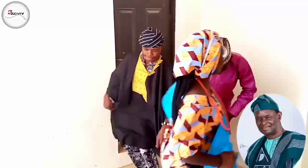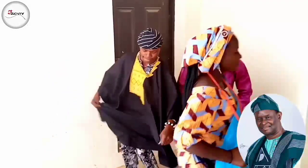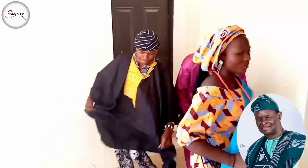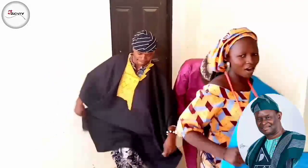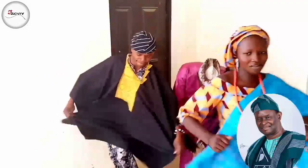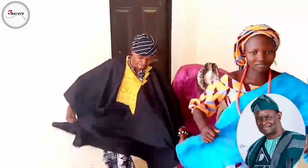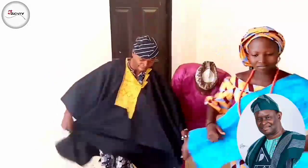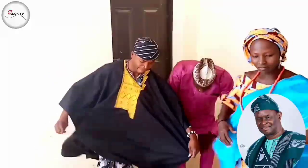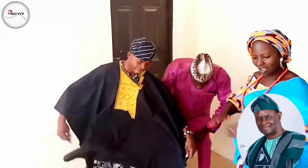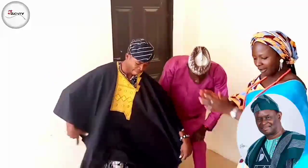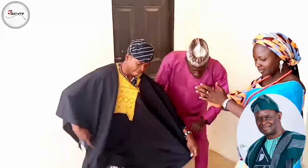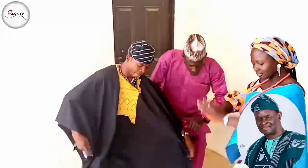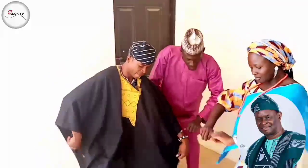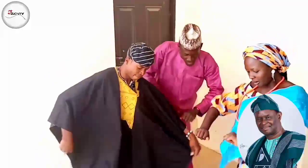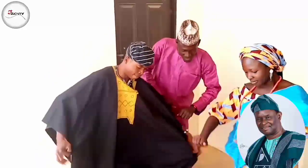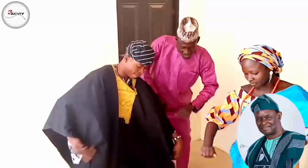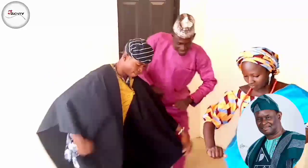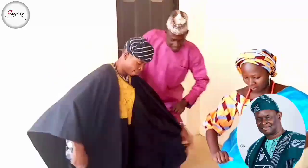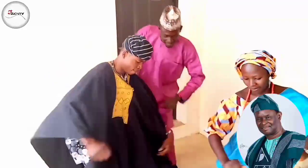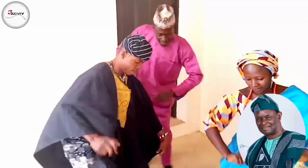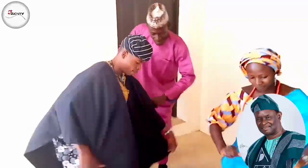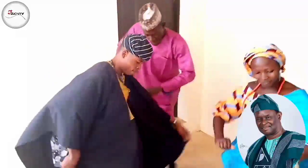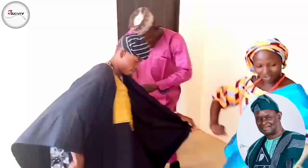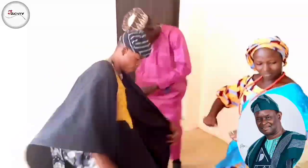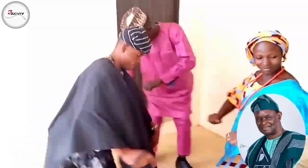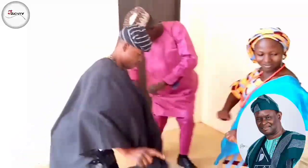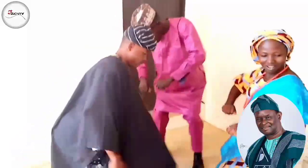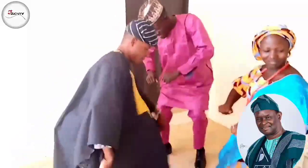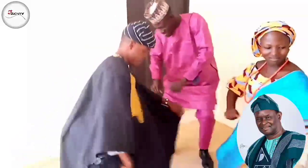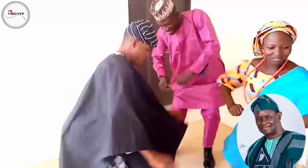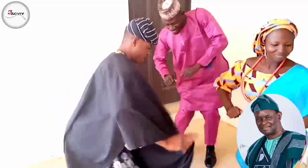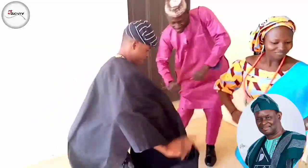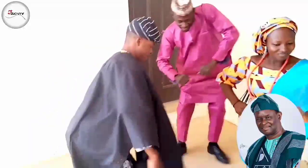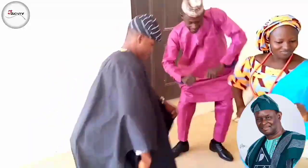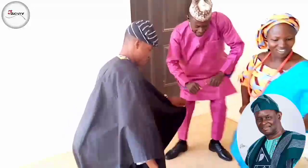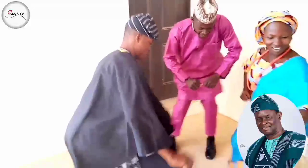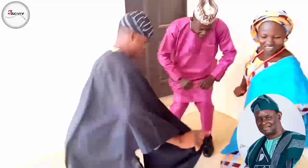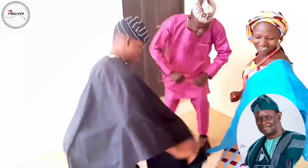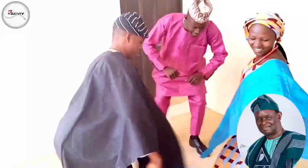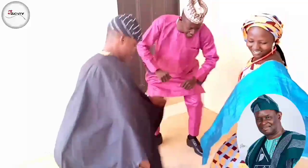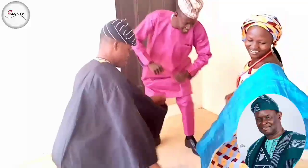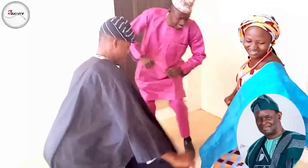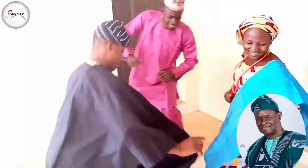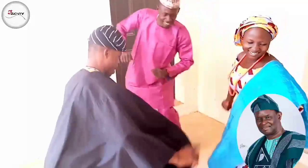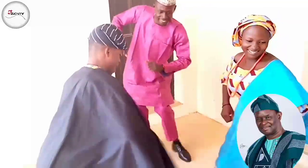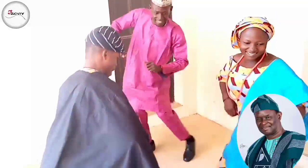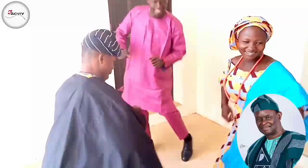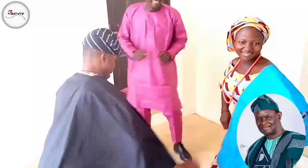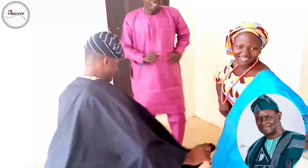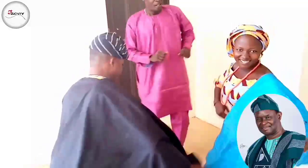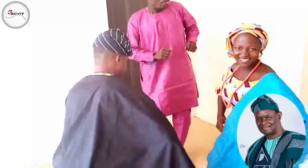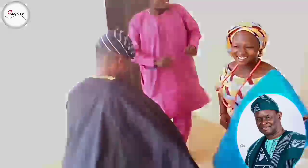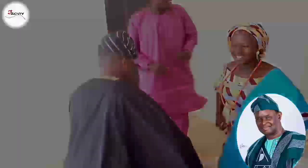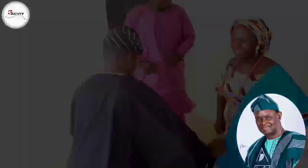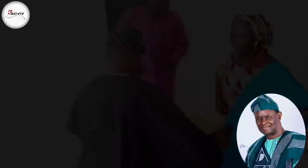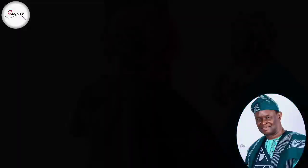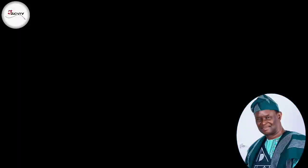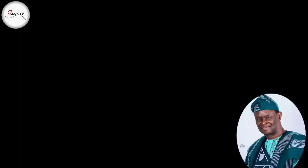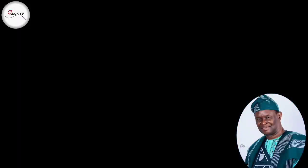ওারা কেযে আনেমারে কেযে,কের আনেটকে কেযের আনেমারা পেরা